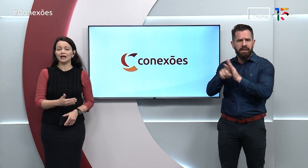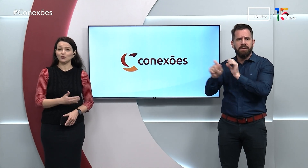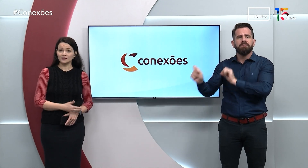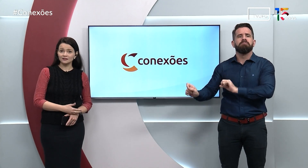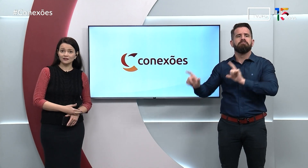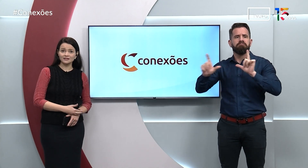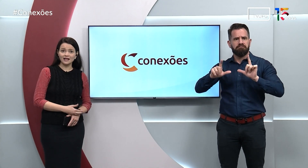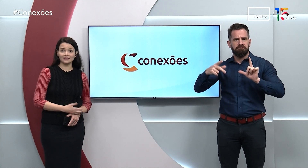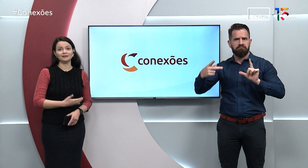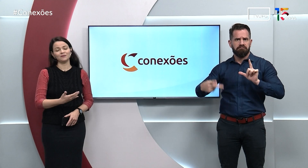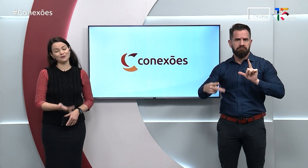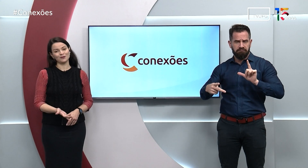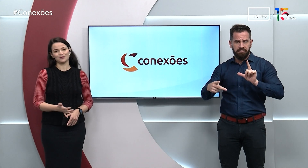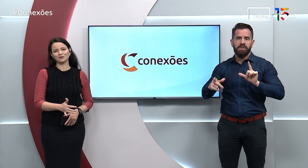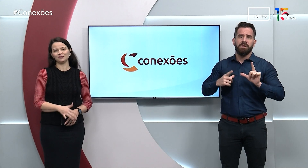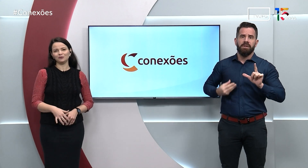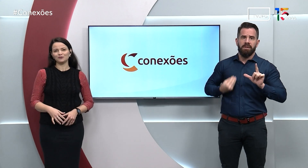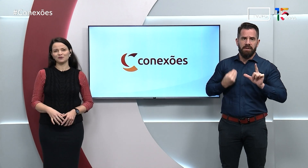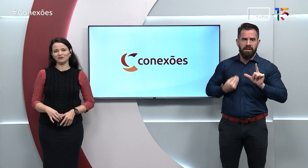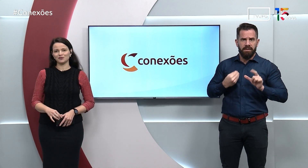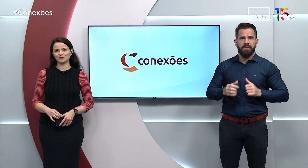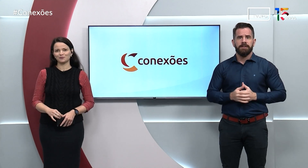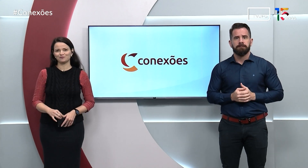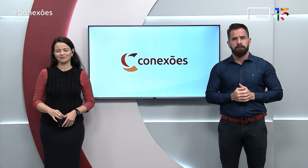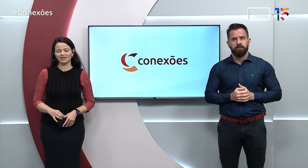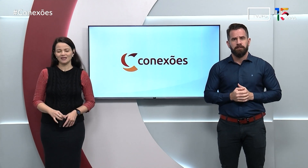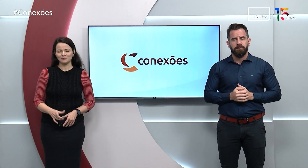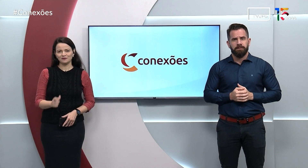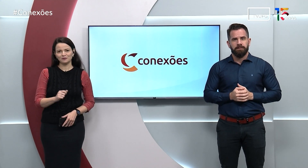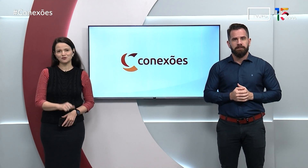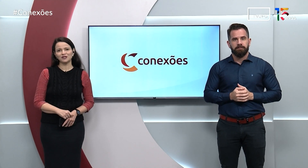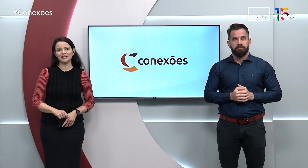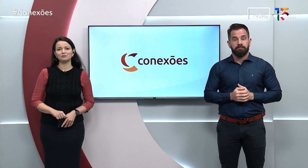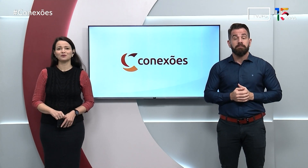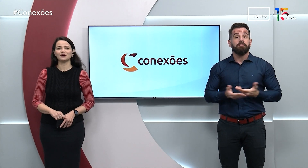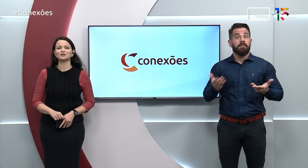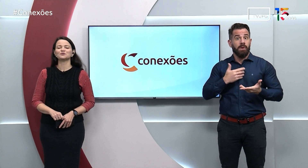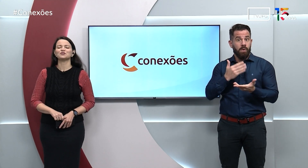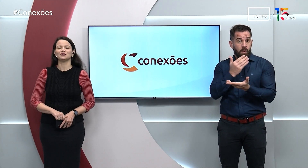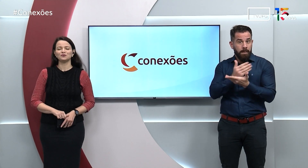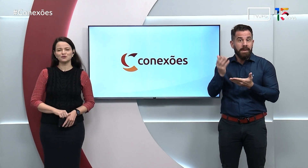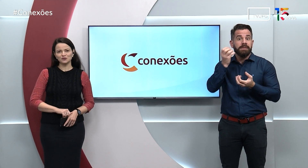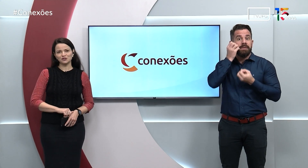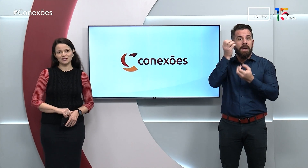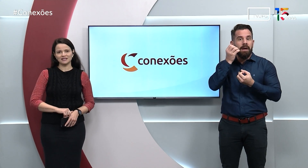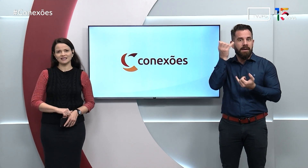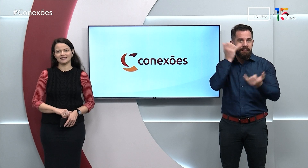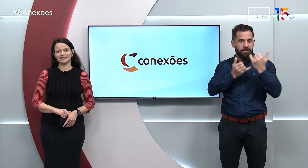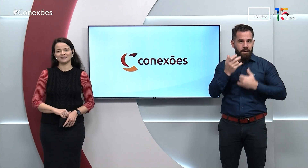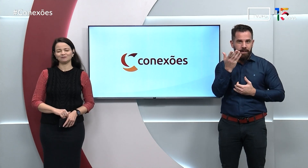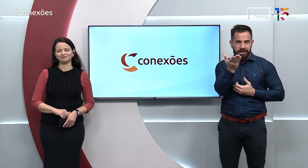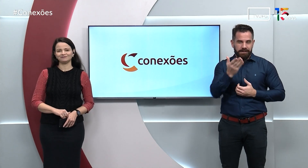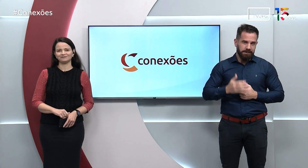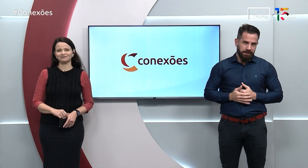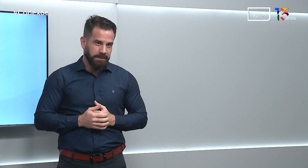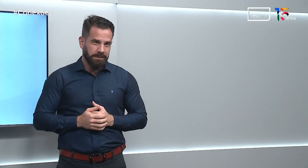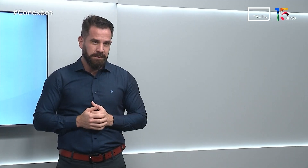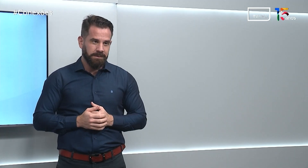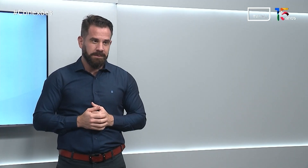inseridos a nossa entrevistada e os nossos conteúdos de vídeo. Bom, e vamos direto para o nosso giro de notícias.